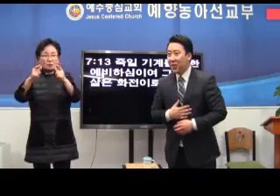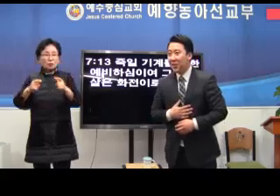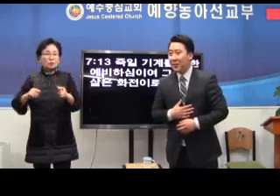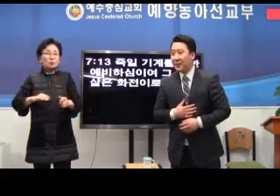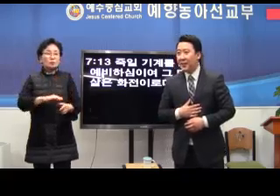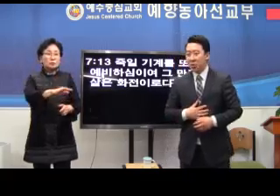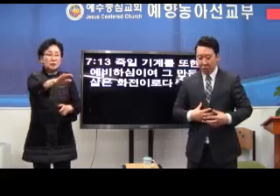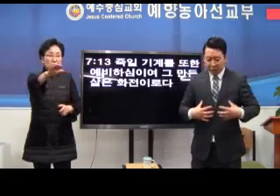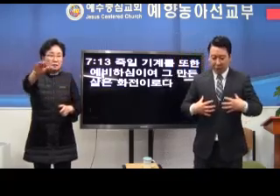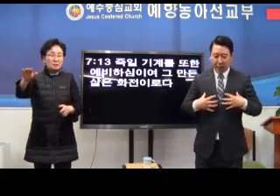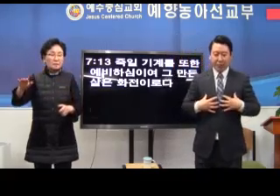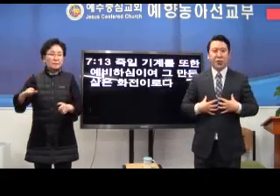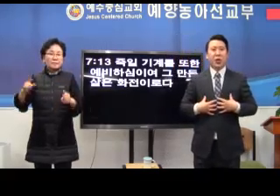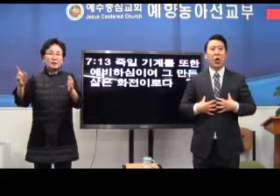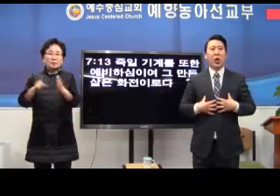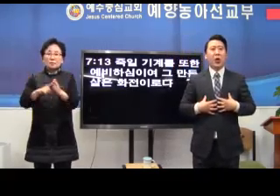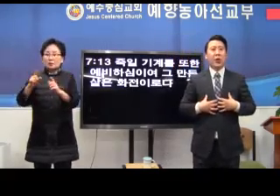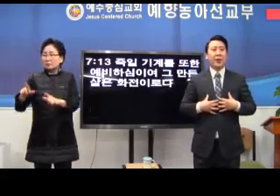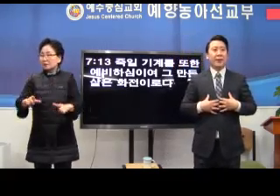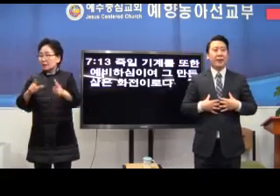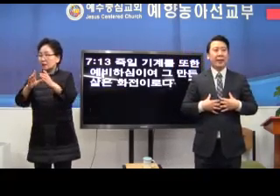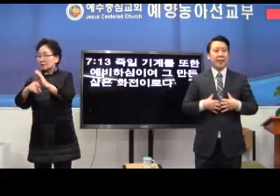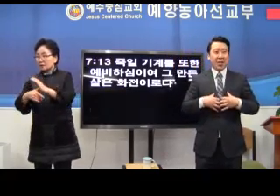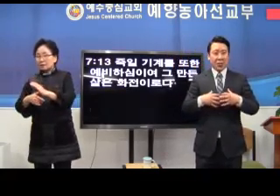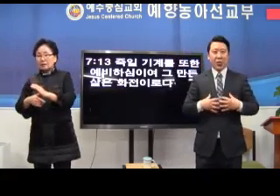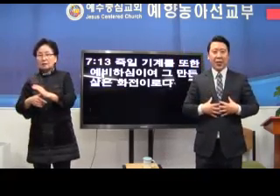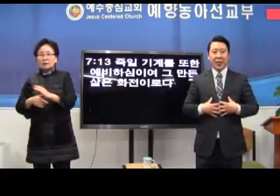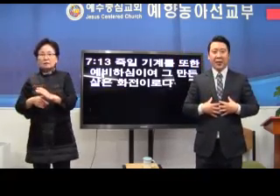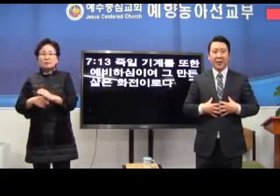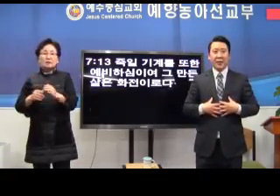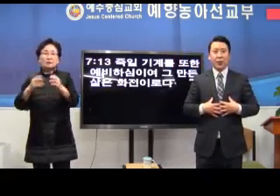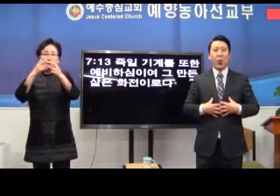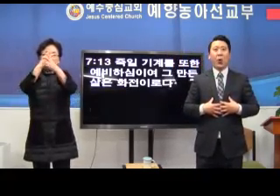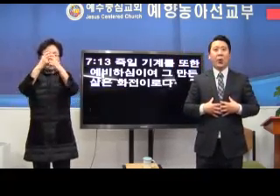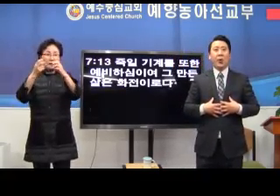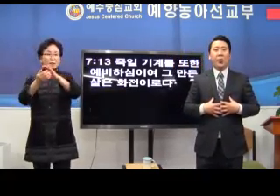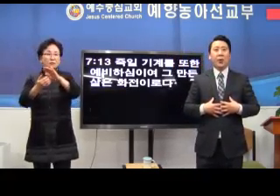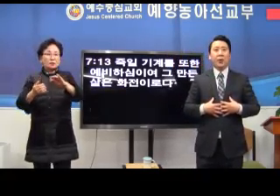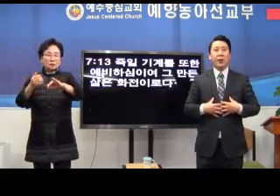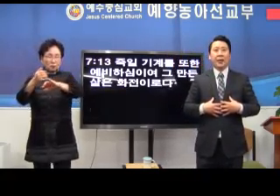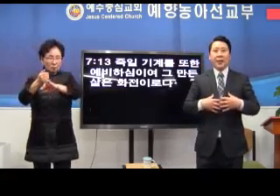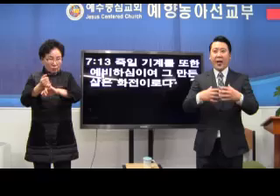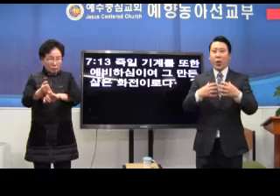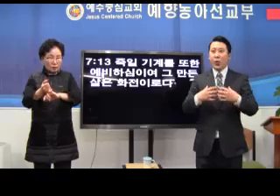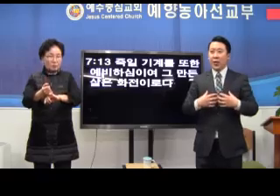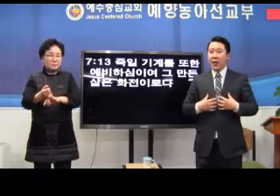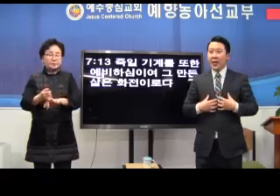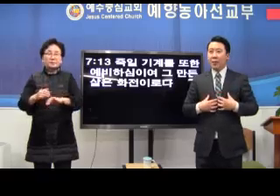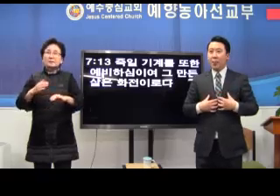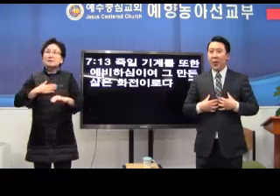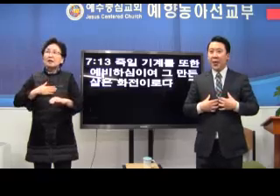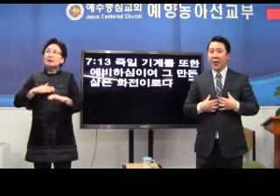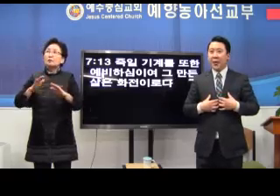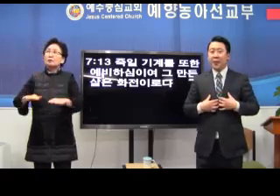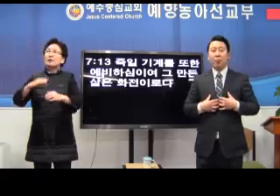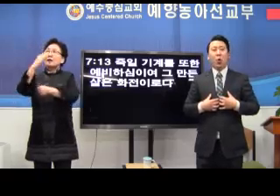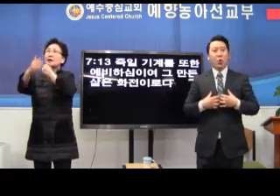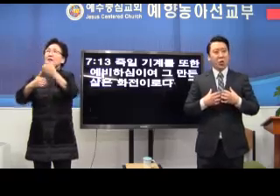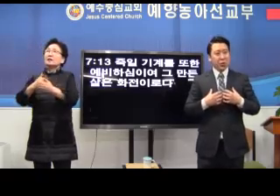여러분들은 신앙생활 하면서 자기 전에 꼭 내가 오늘 하나님 앞에 모르고 지은